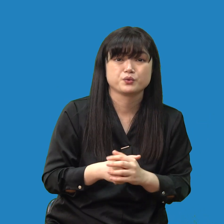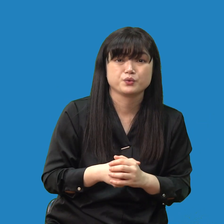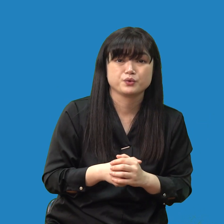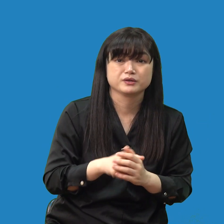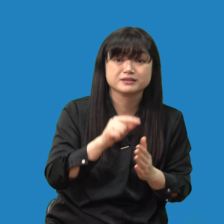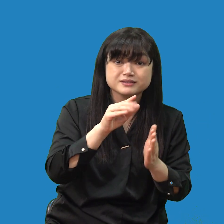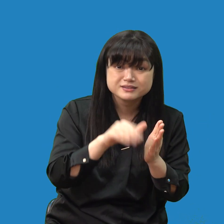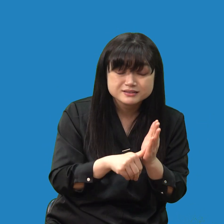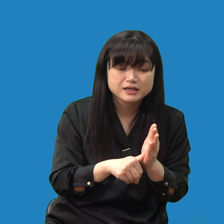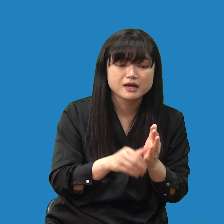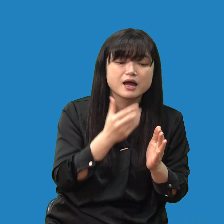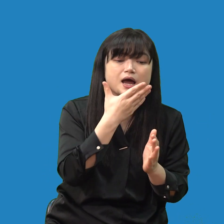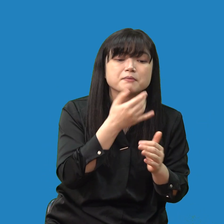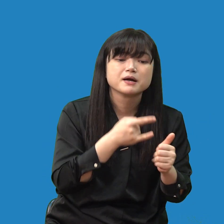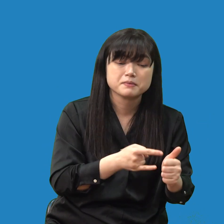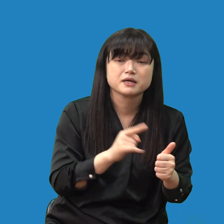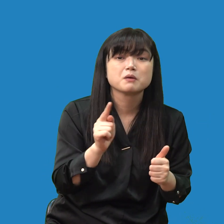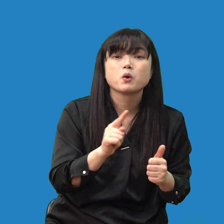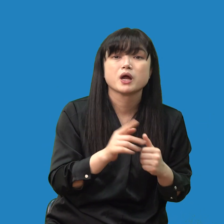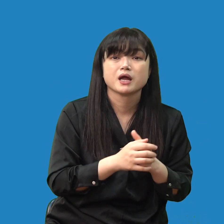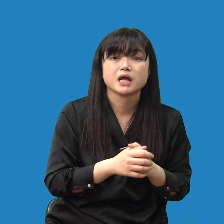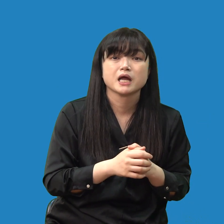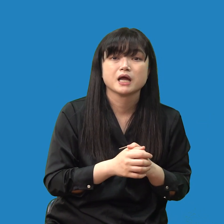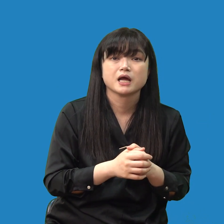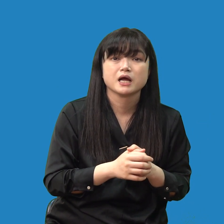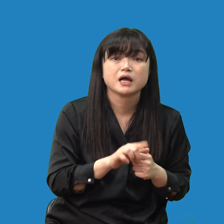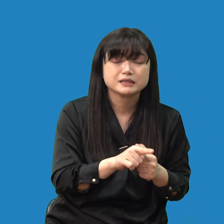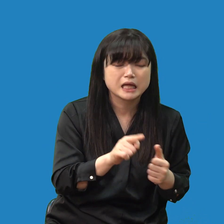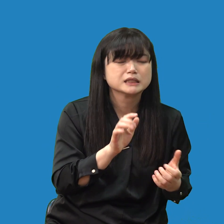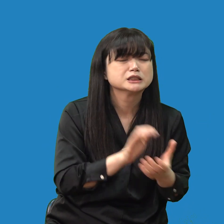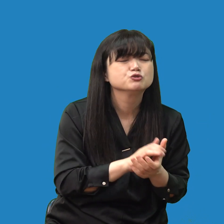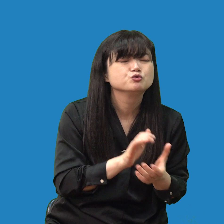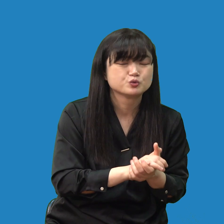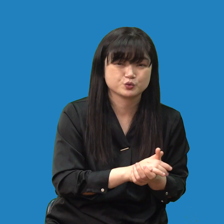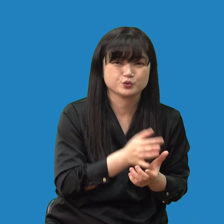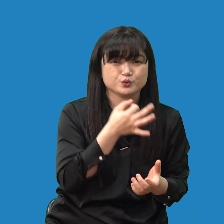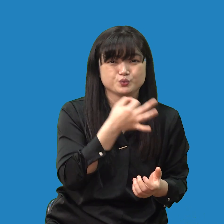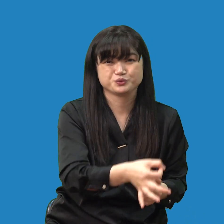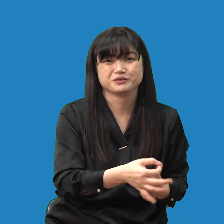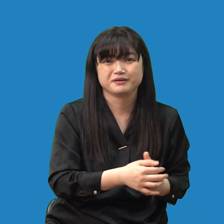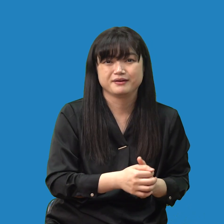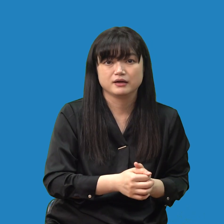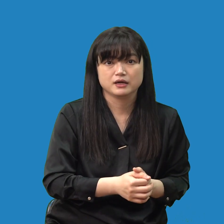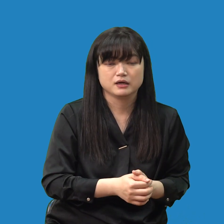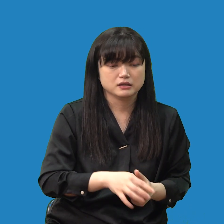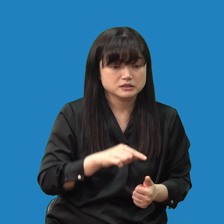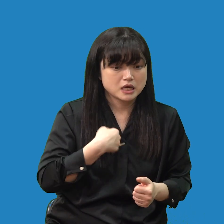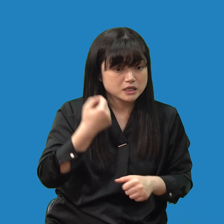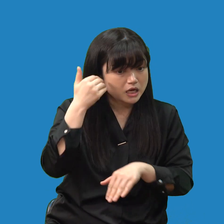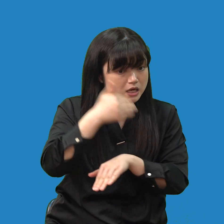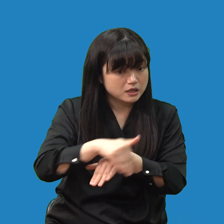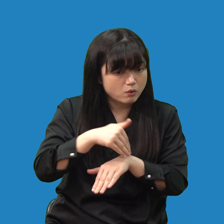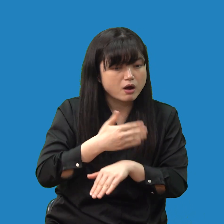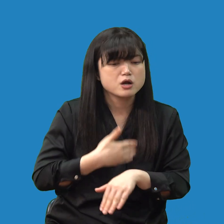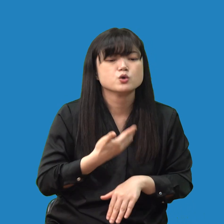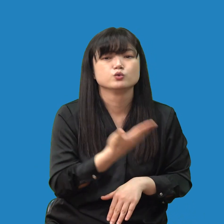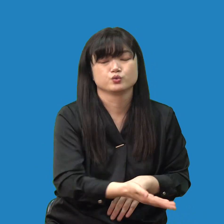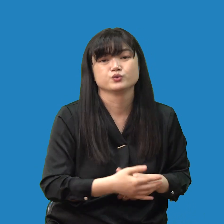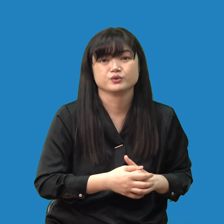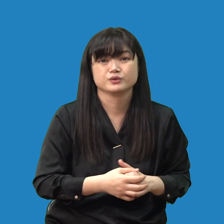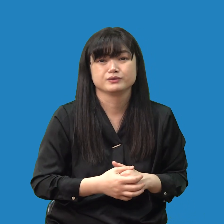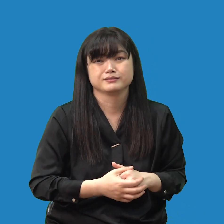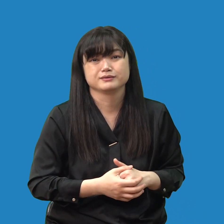그때 하나님께서 그 아브라함에 대해서 뭐라고 했는가? 나의 친구라고 부르셨고 자기의 계획을